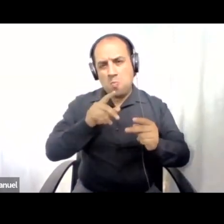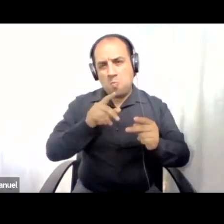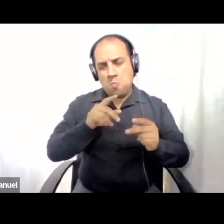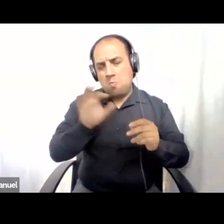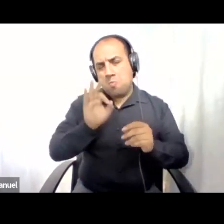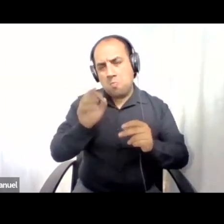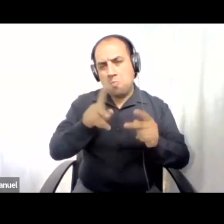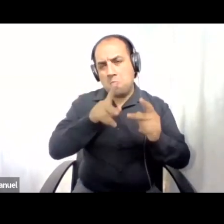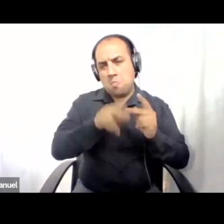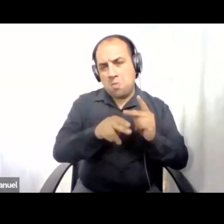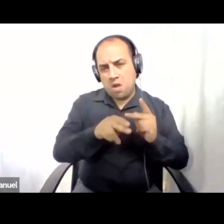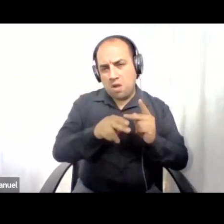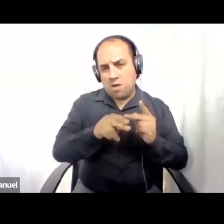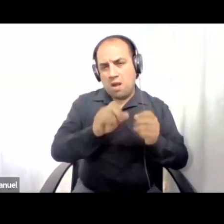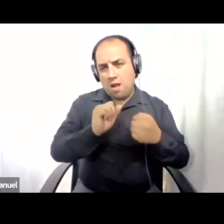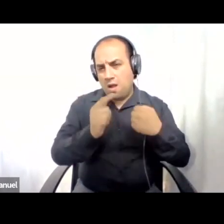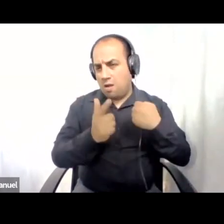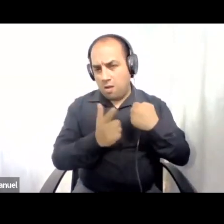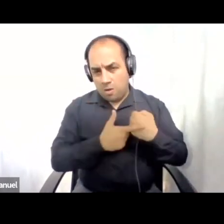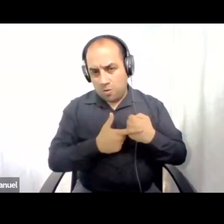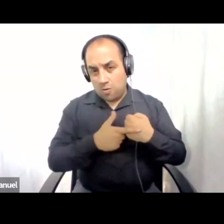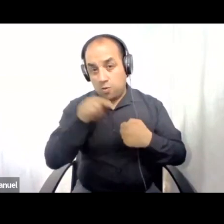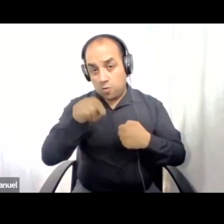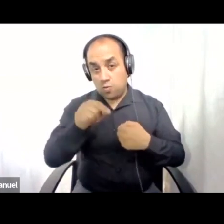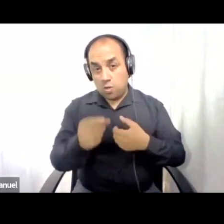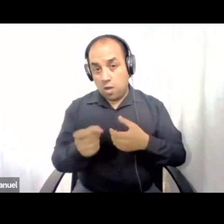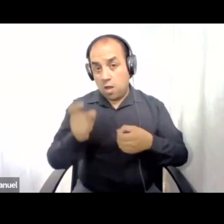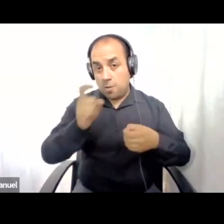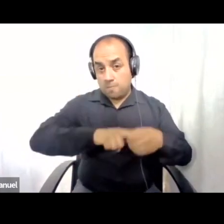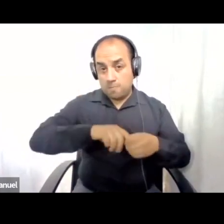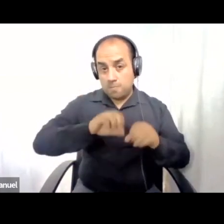sociedad. Y creo que la